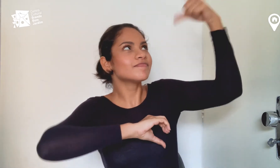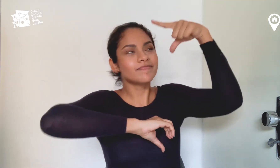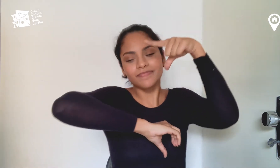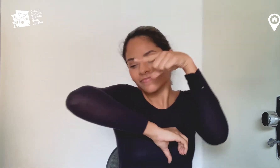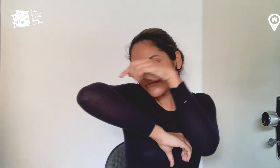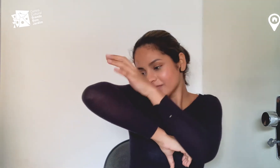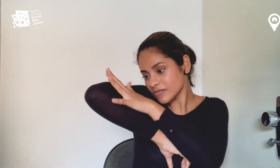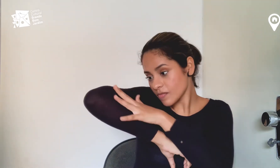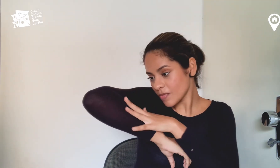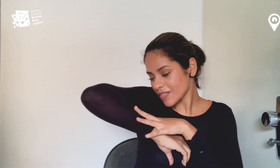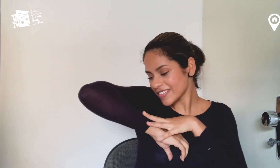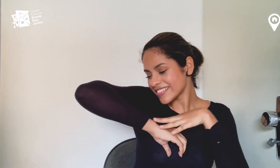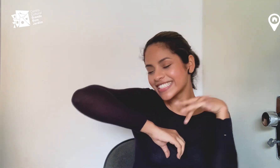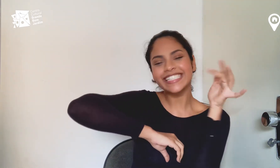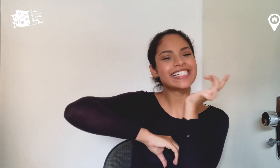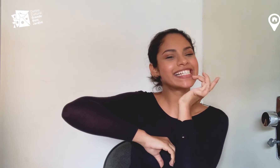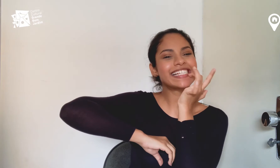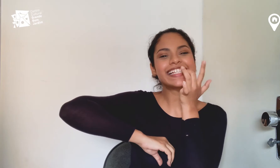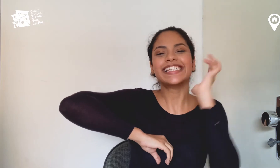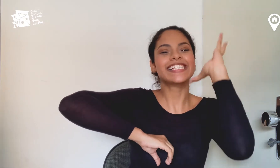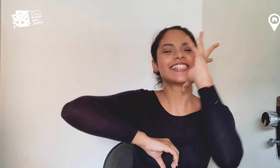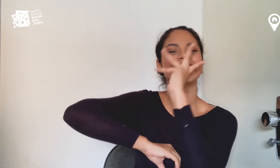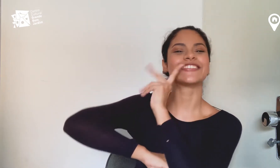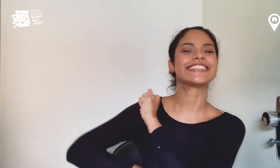Quando ele lhe doura a pele ao léu,